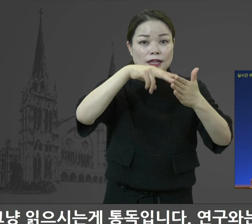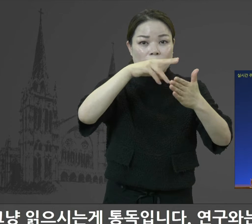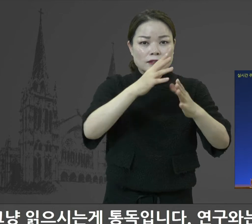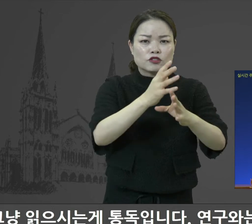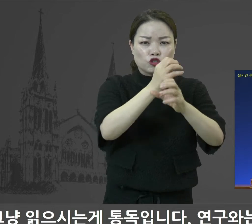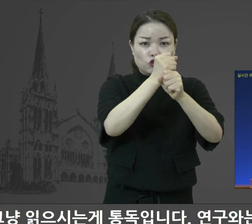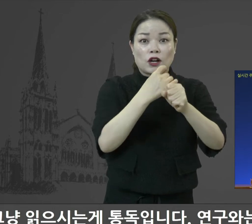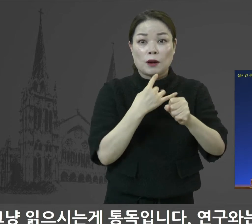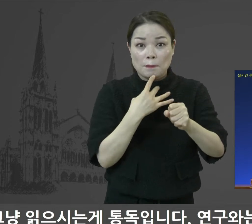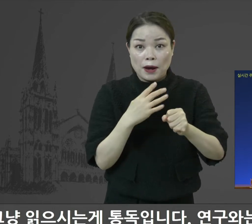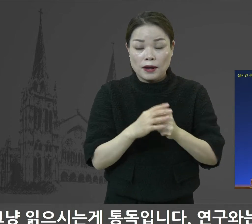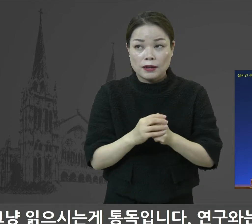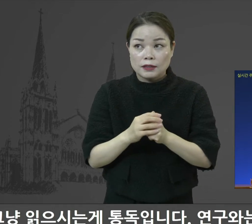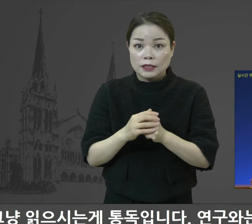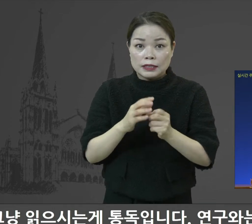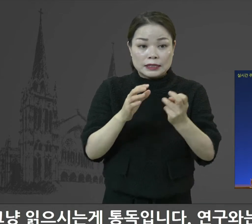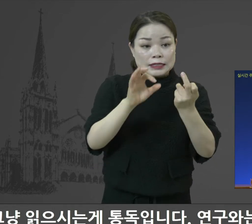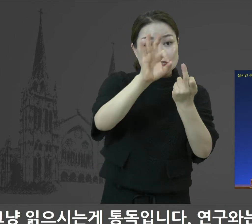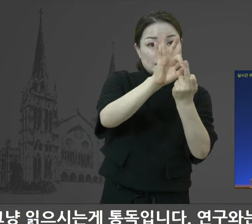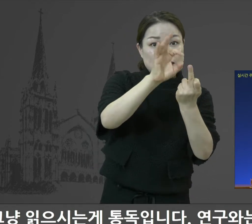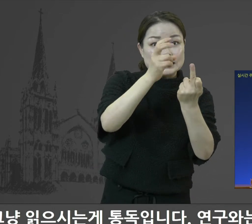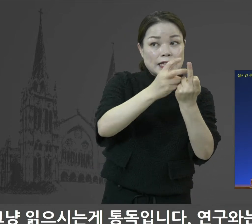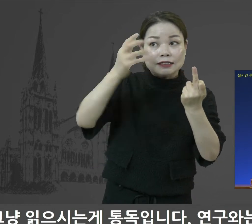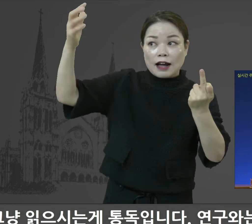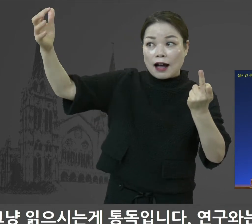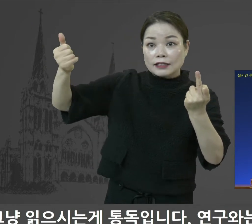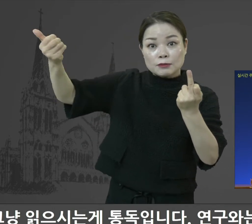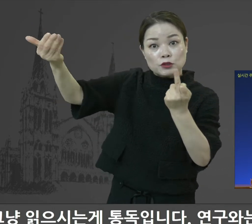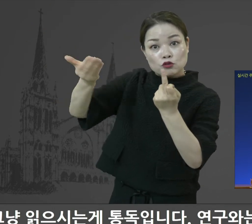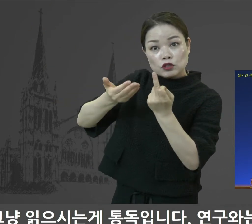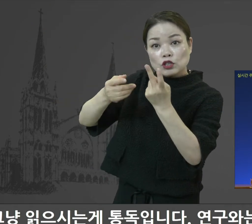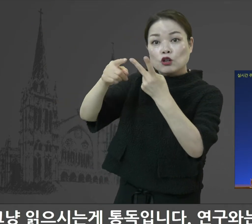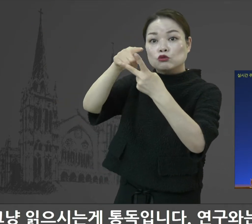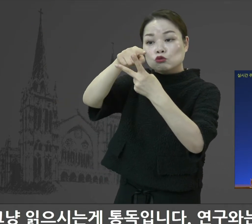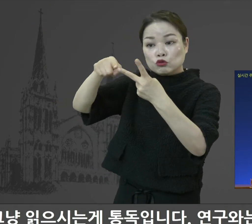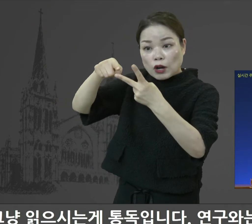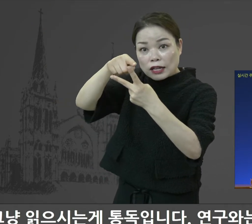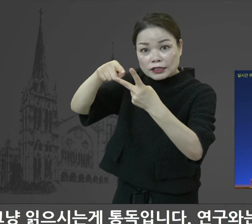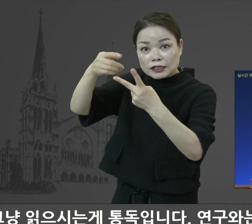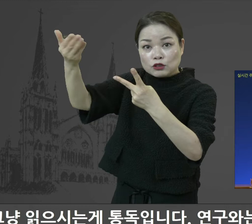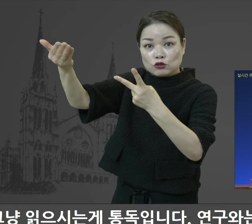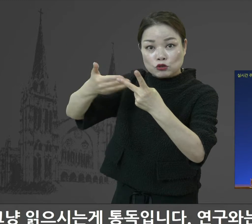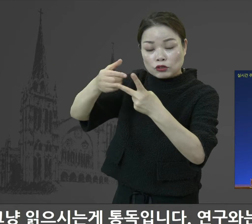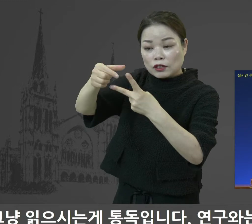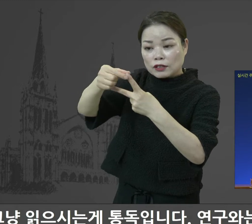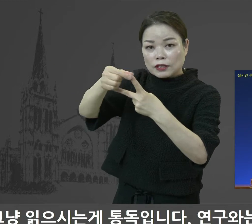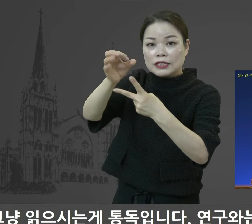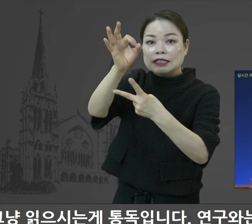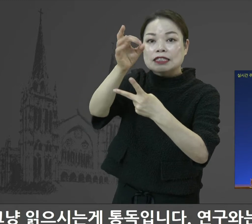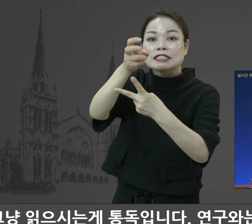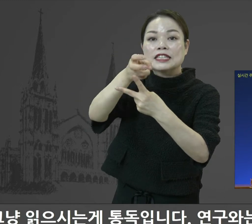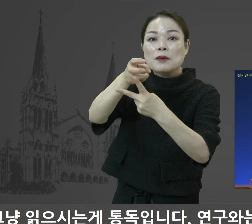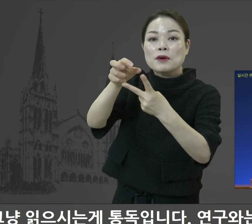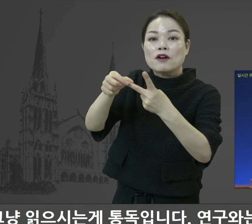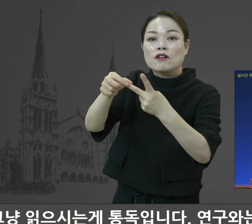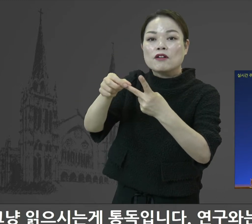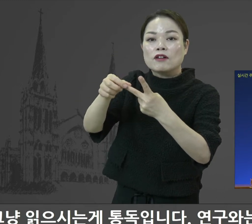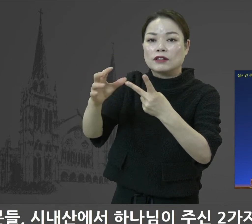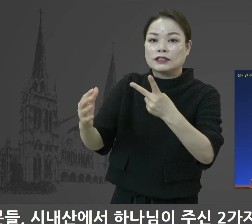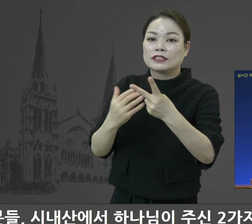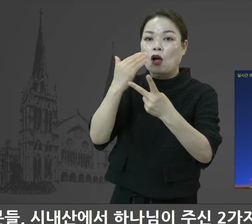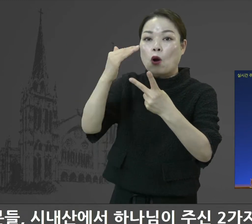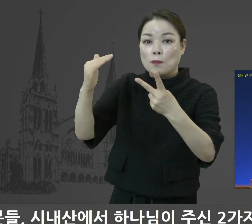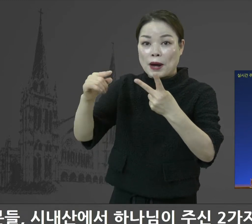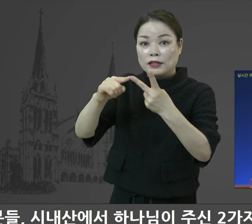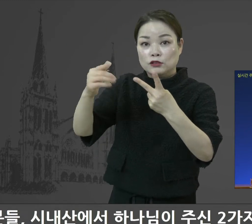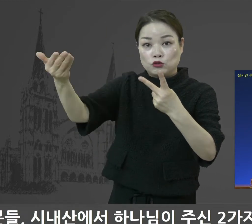산에서 하나님이 주신 것 두 가지, 십계명과 성막을 주셨다, 이렇게 꼭 정리해 두시면